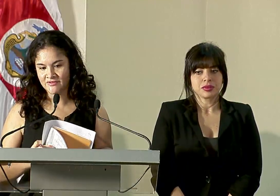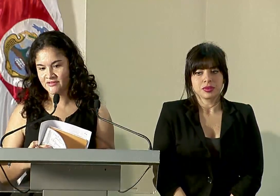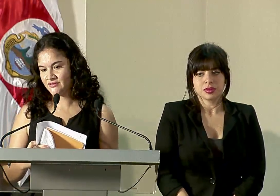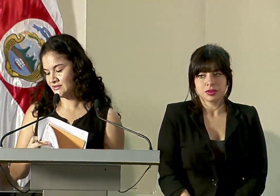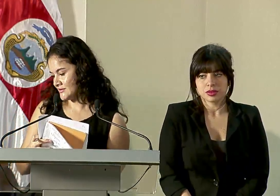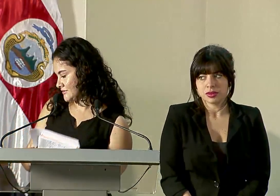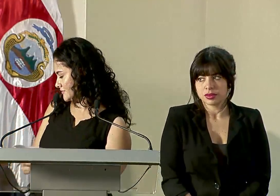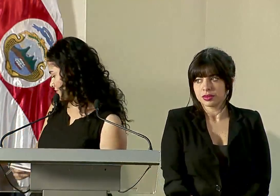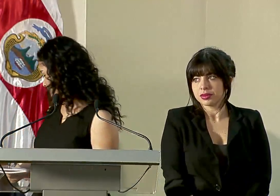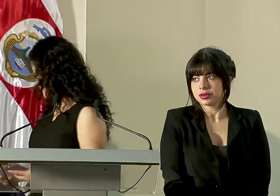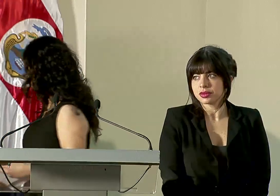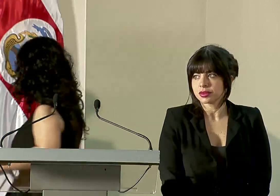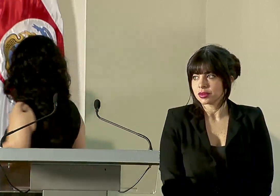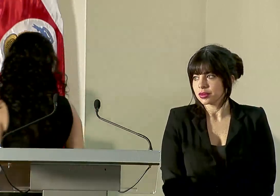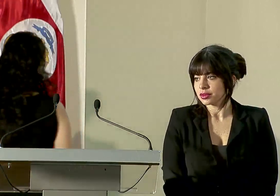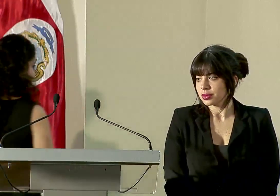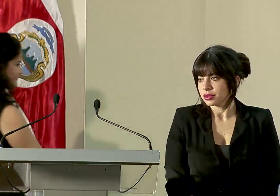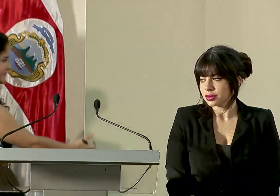Gracias.